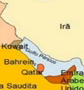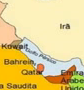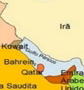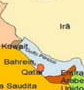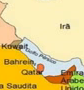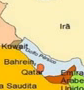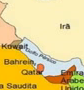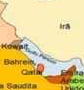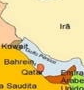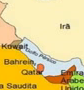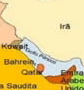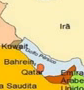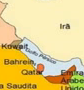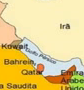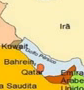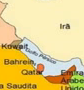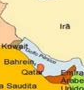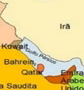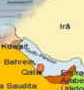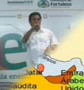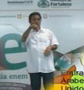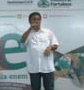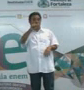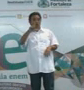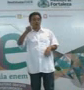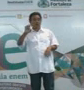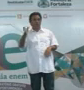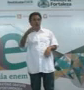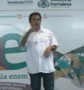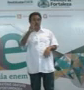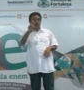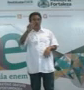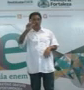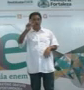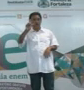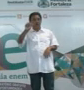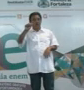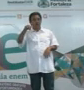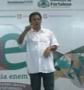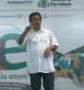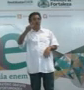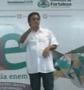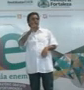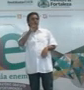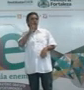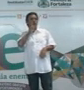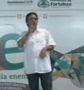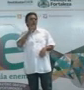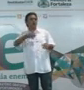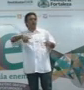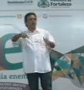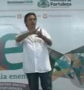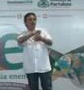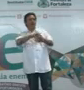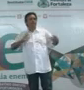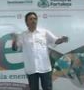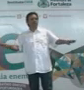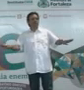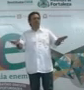dos Estados Unidos, Ronald Reagan no início dos anos 80. Professor, quer dizer que o americano ficou assim com o governo do